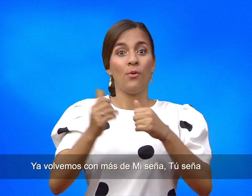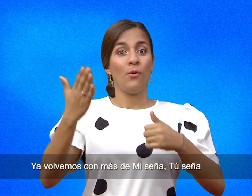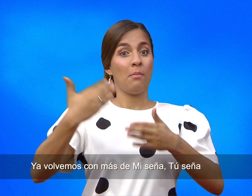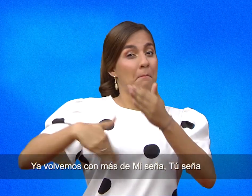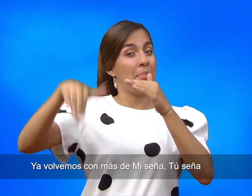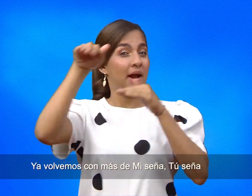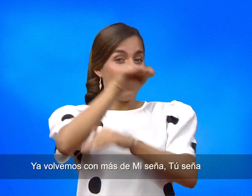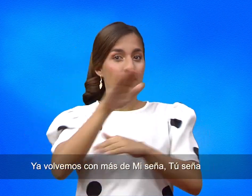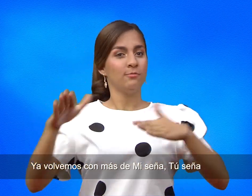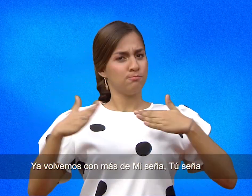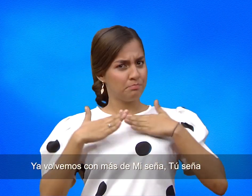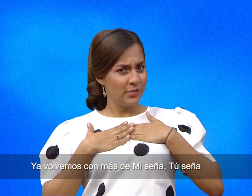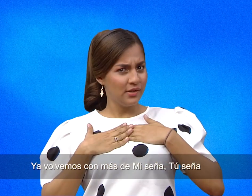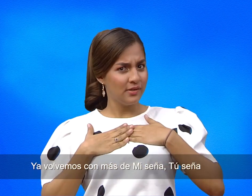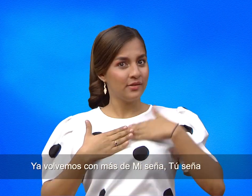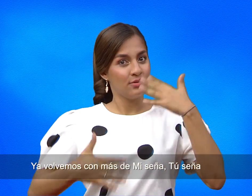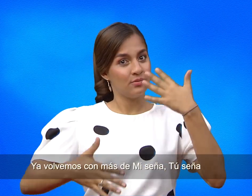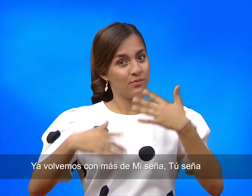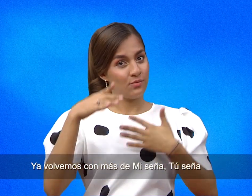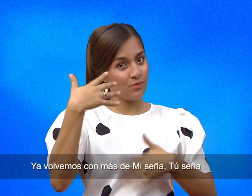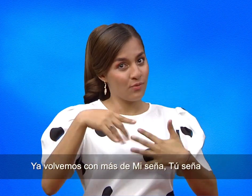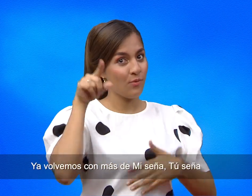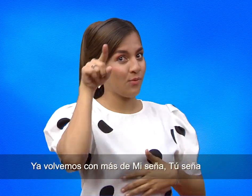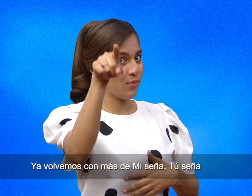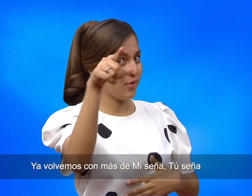de mi seña, tu seña.